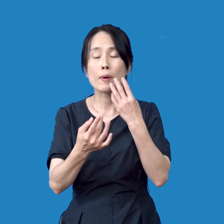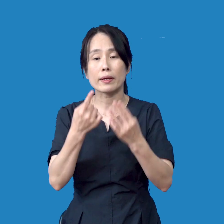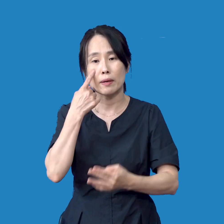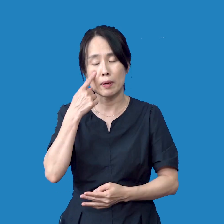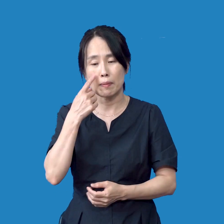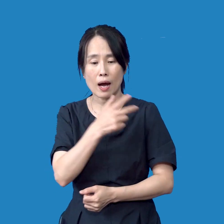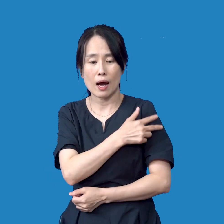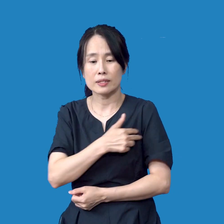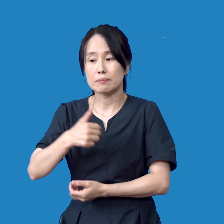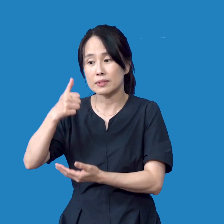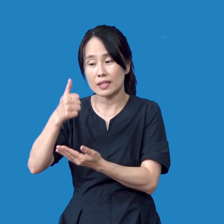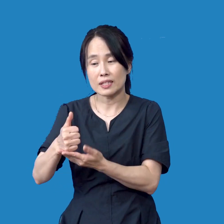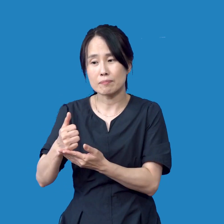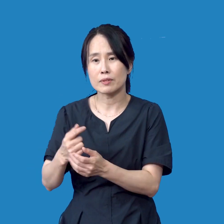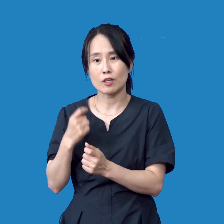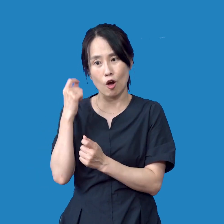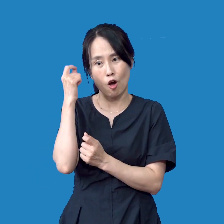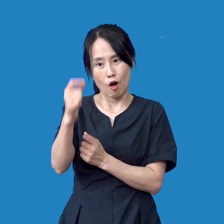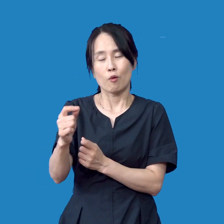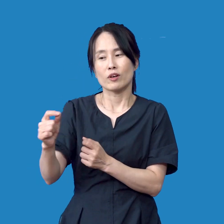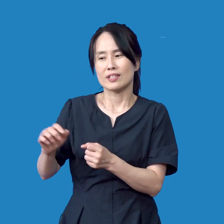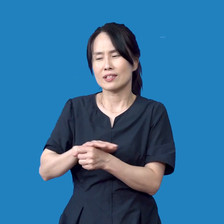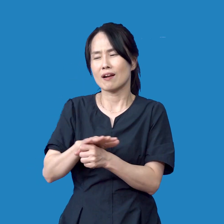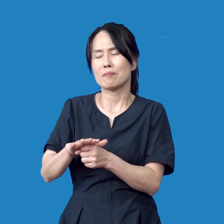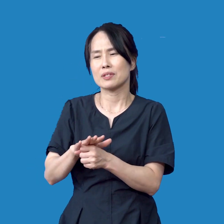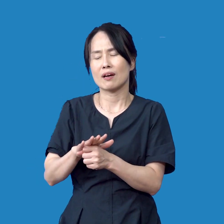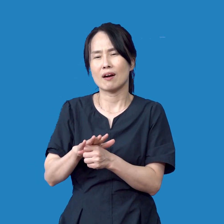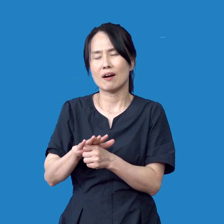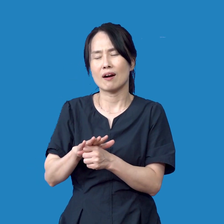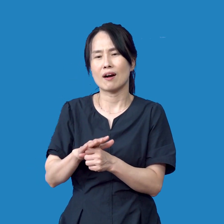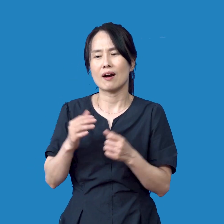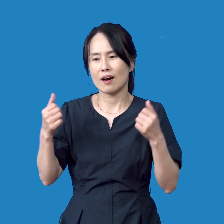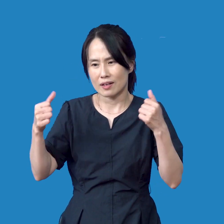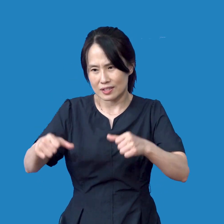영원히 사랑합니다. 인사하겠습니다.